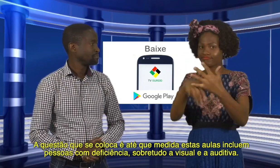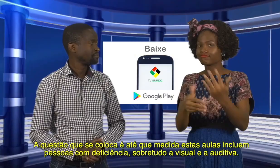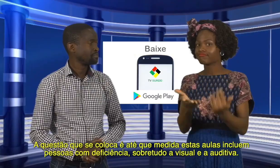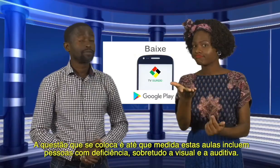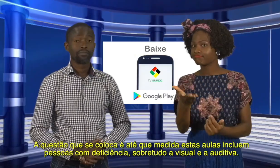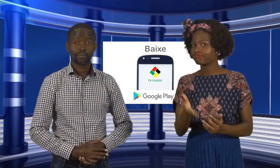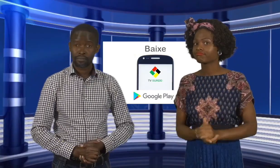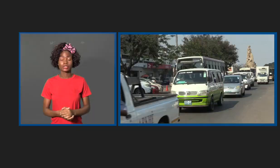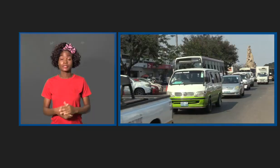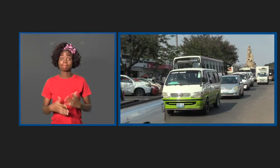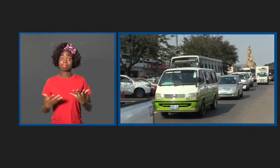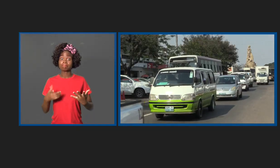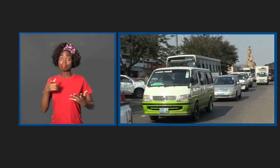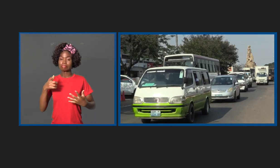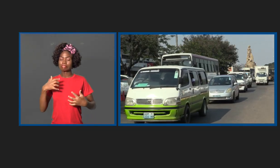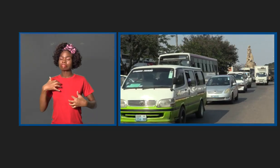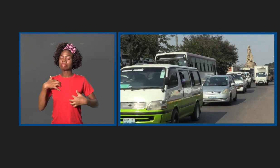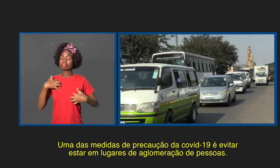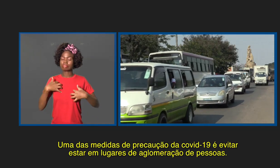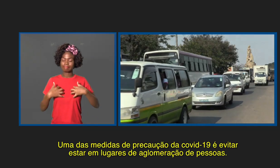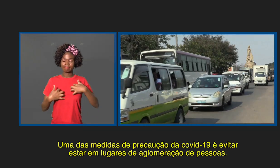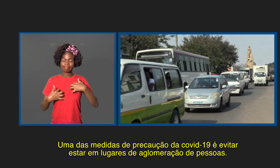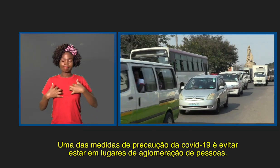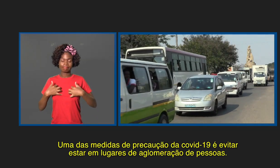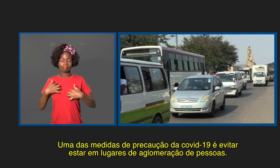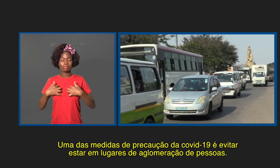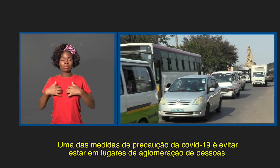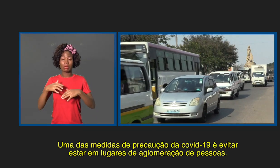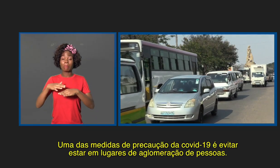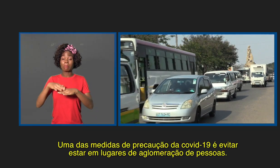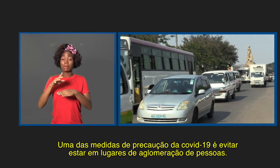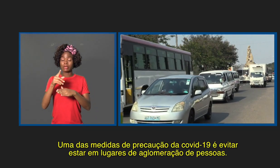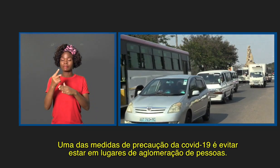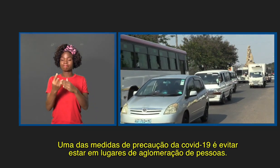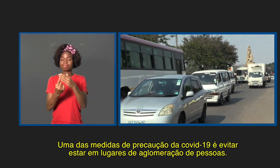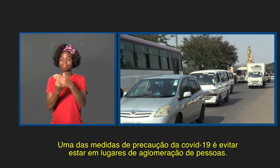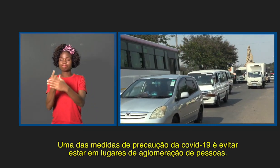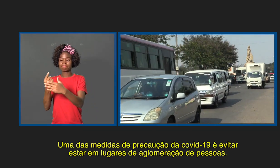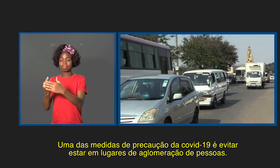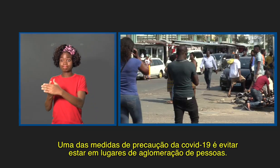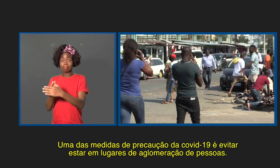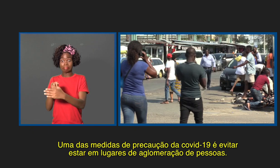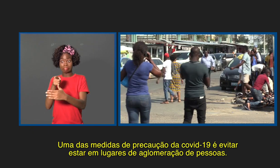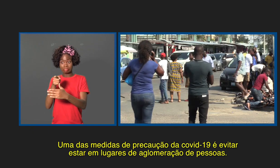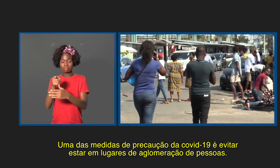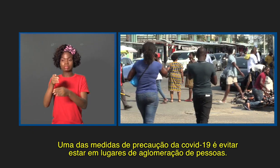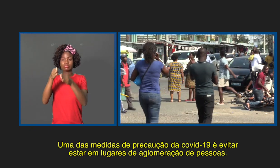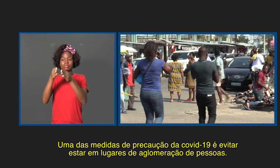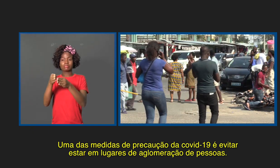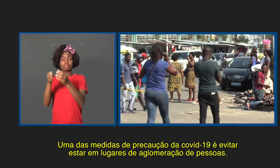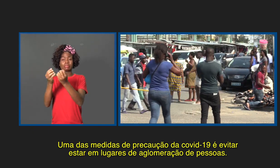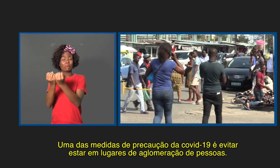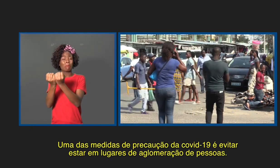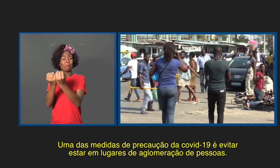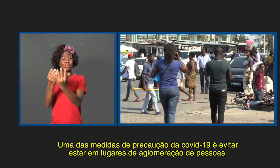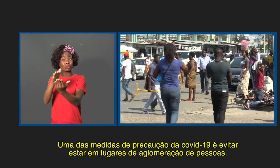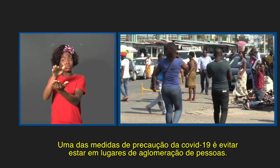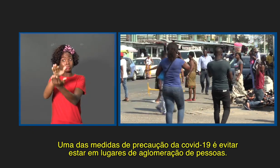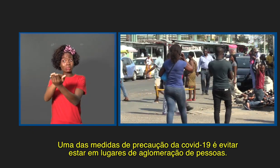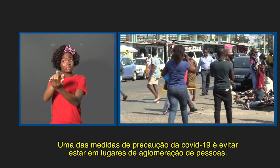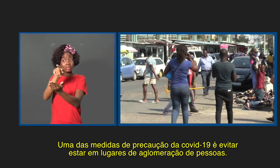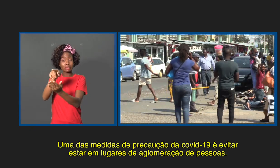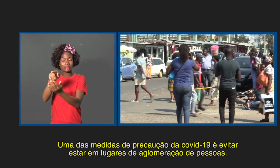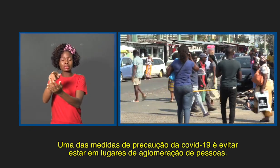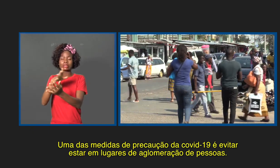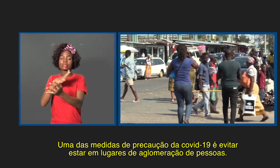a auditiva. Uma das medidas de precaução da Covid-19 é evitar estar em